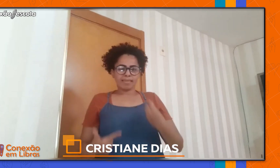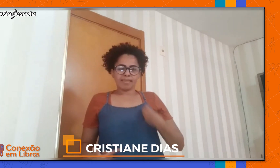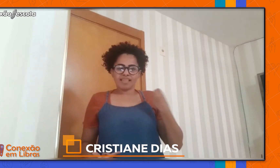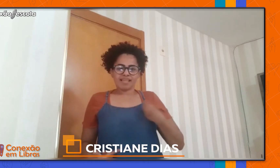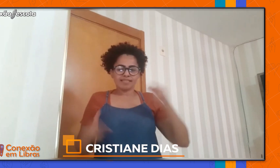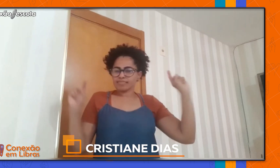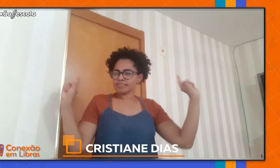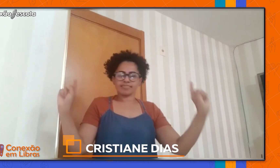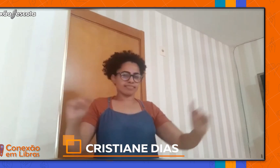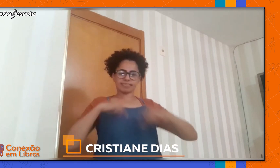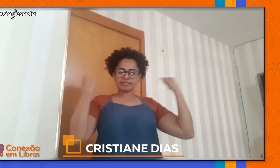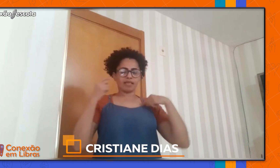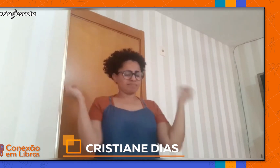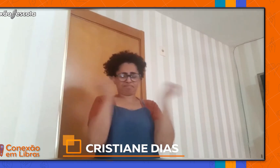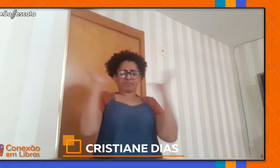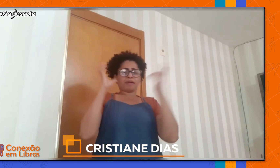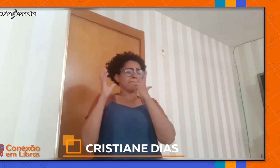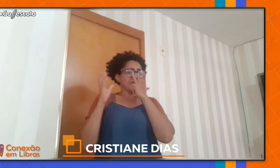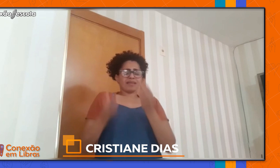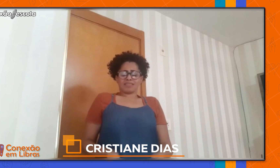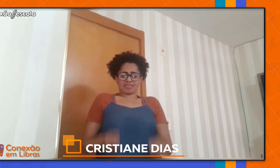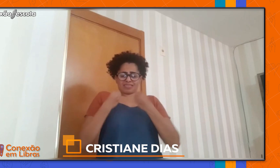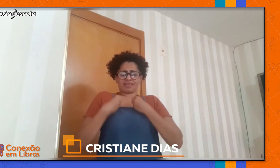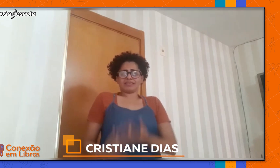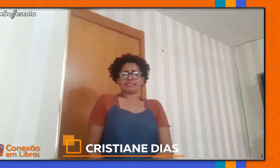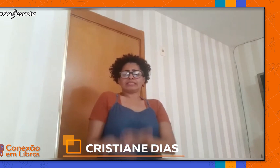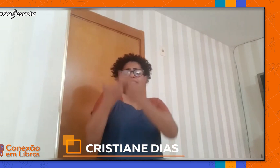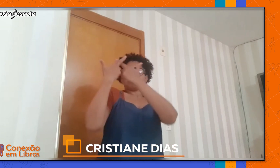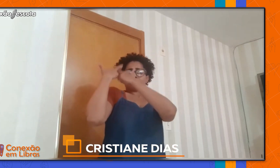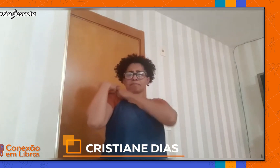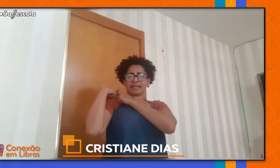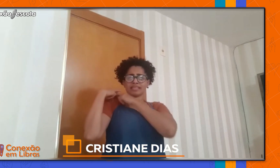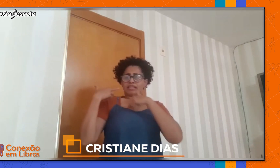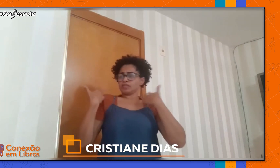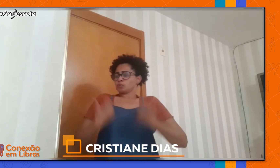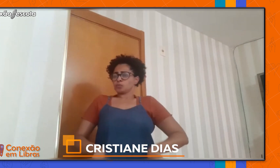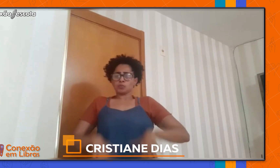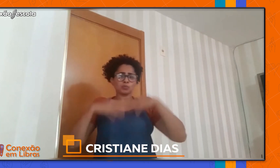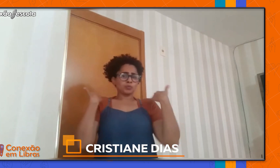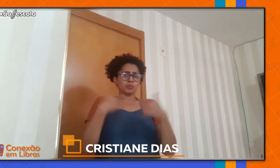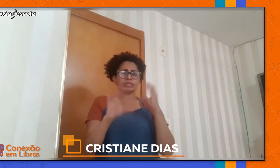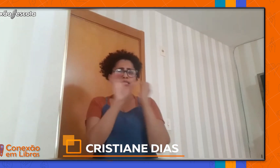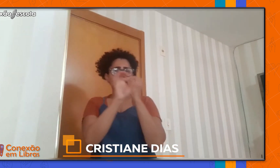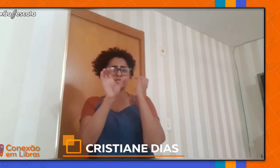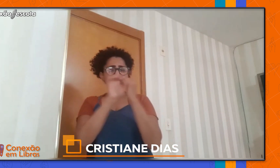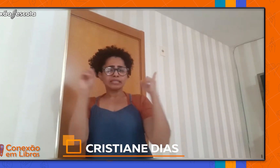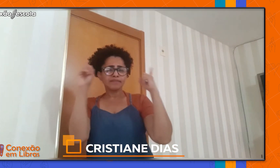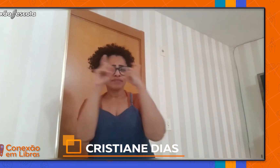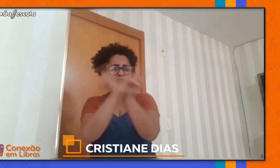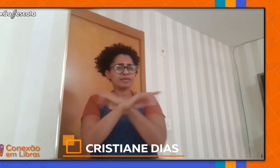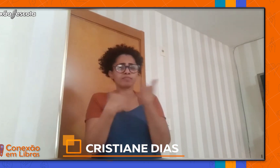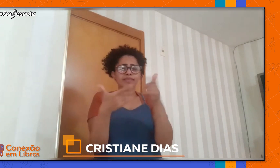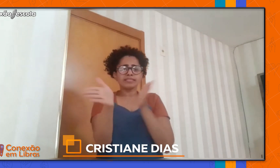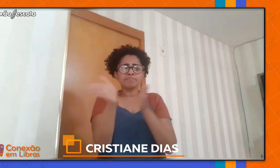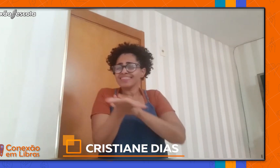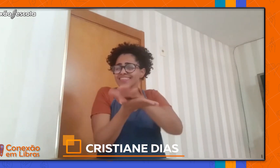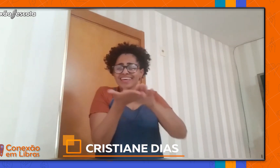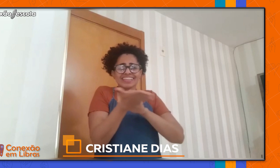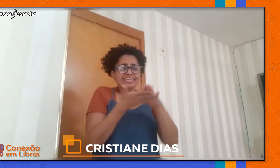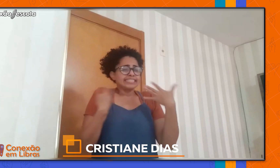quando eu fiquei mais velha, eu comecei a trabalhar numa empresa particular e eu me vi com a responsabilidade, um desafio muito grande, porque a comunicação era muito difícil,